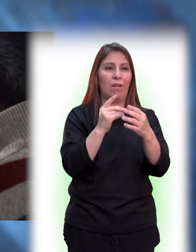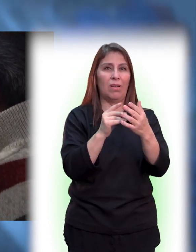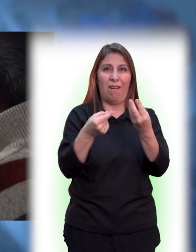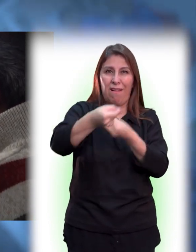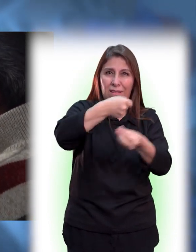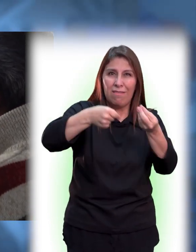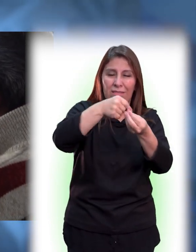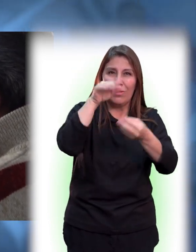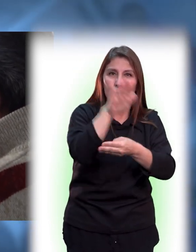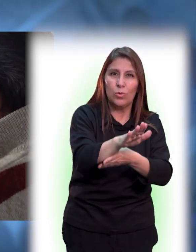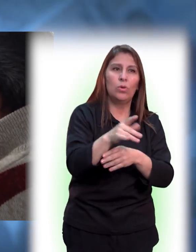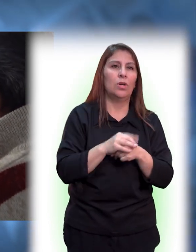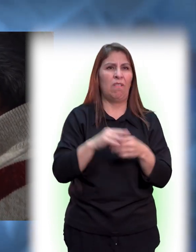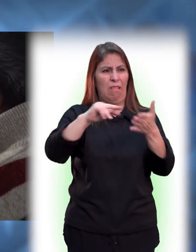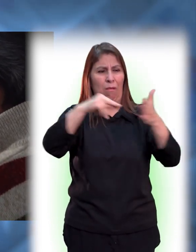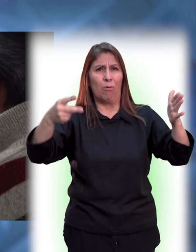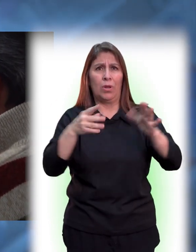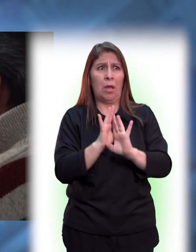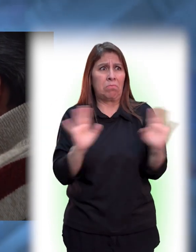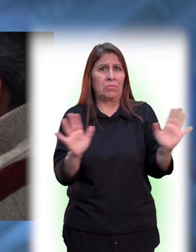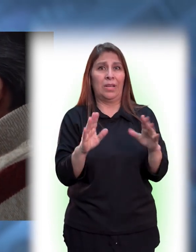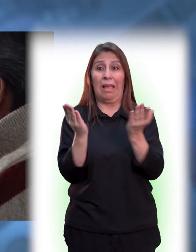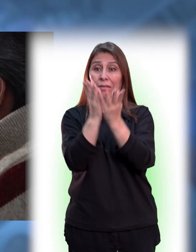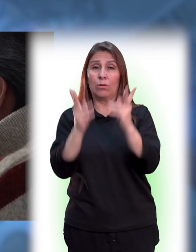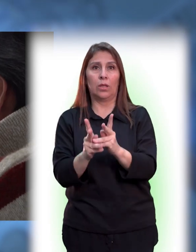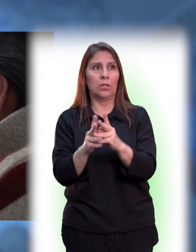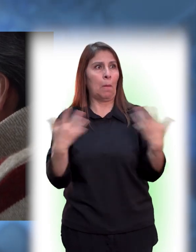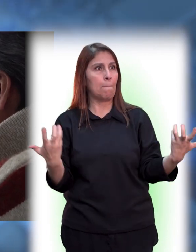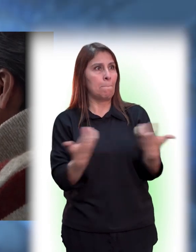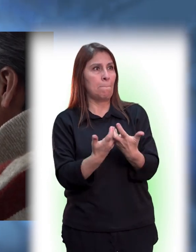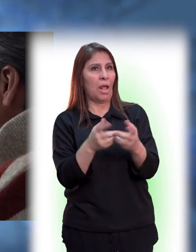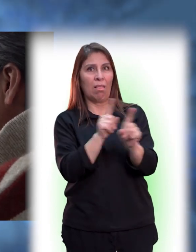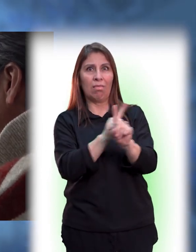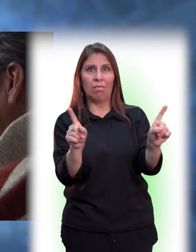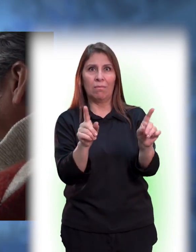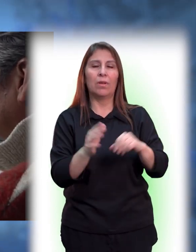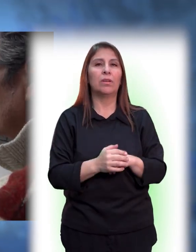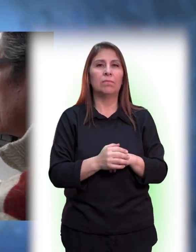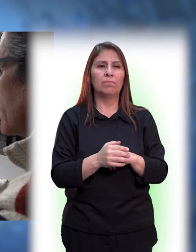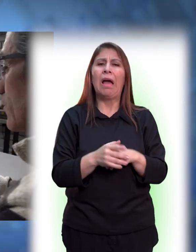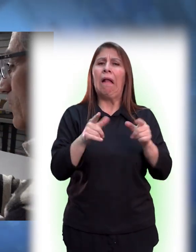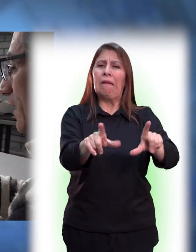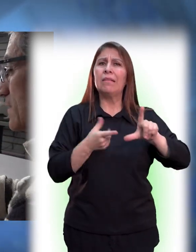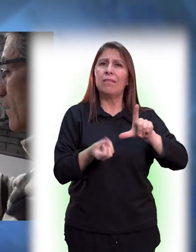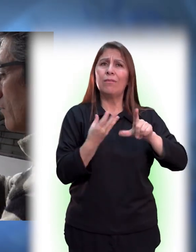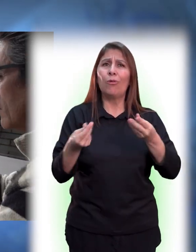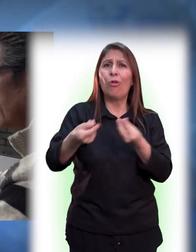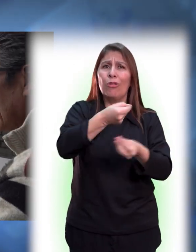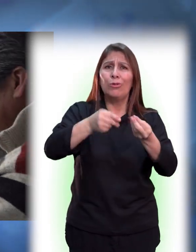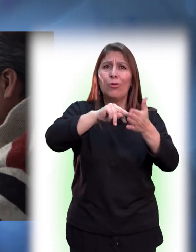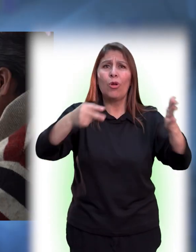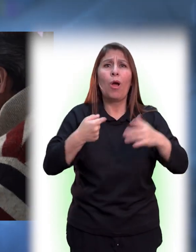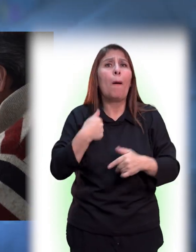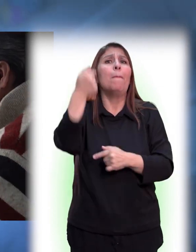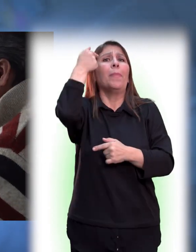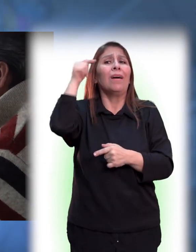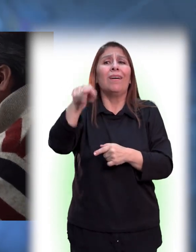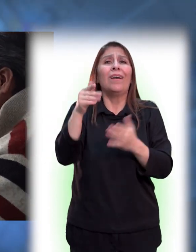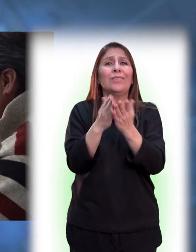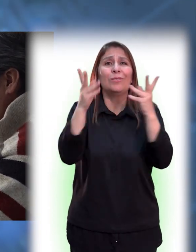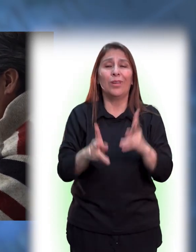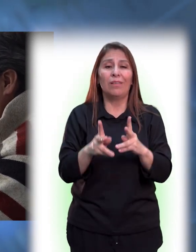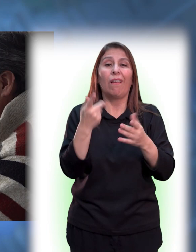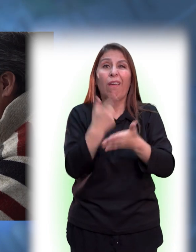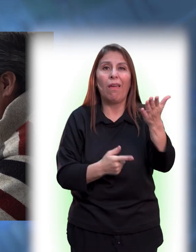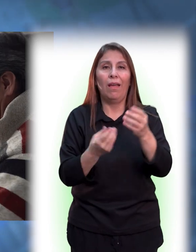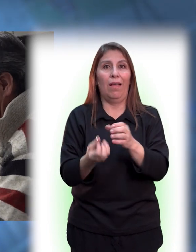tampoco tenían idea de qué era eso y qué era la licenciatura en diseño tecnológico. Ellos pensaban que era más artístico, más creativo. Pues